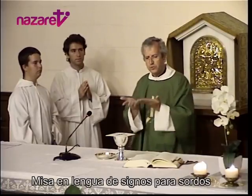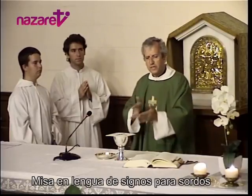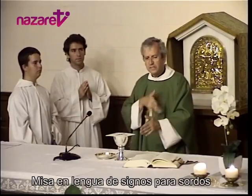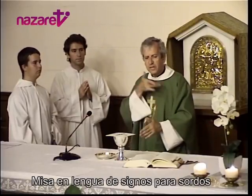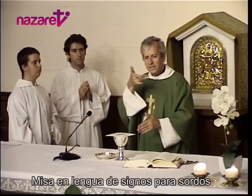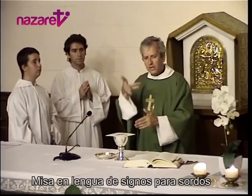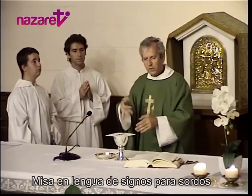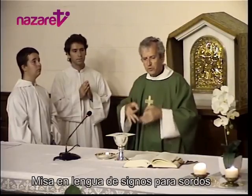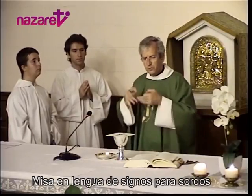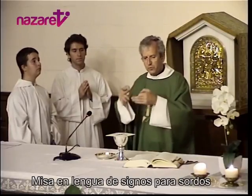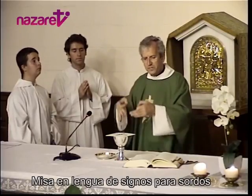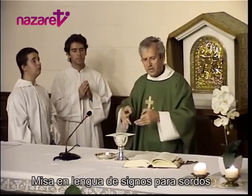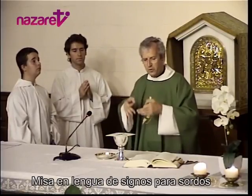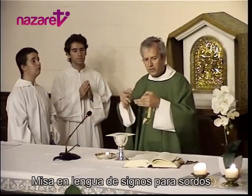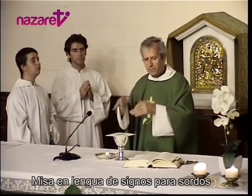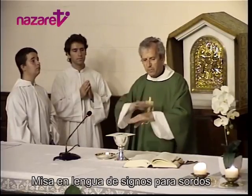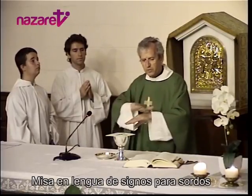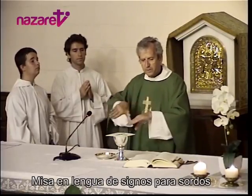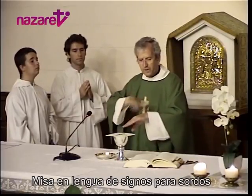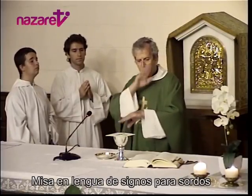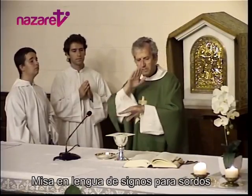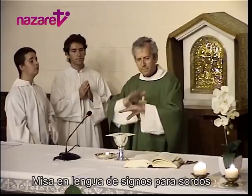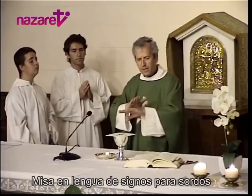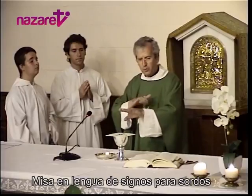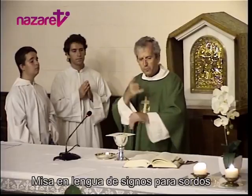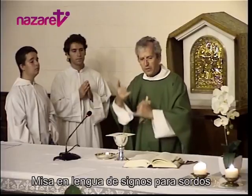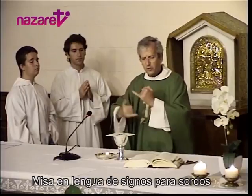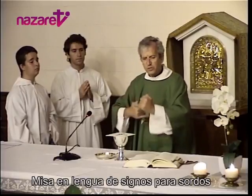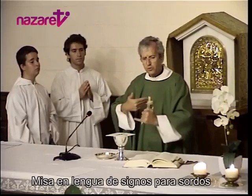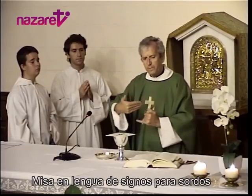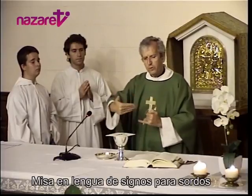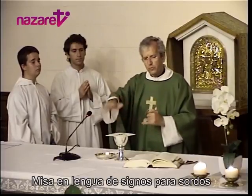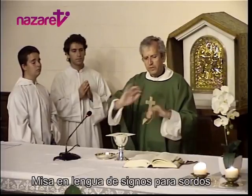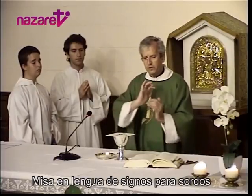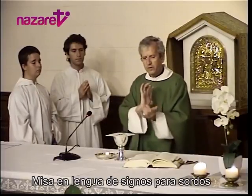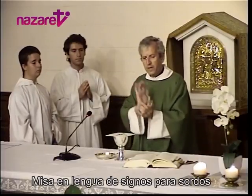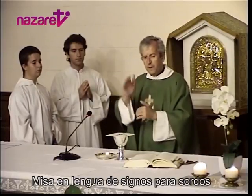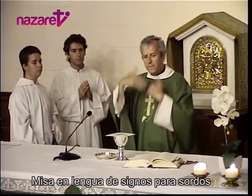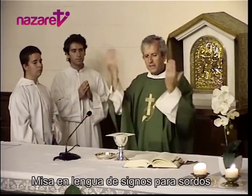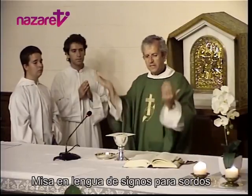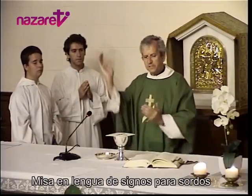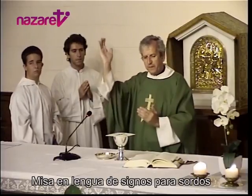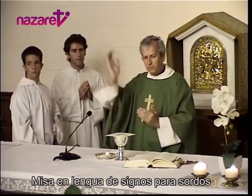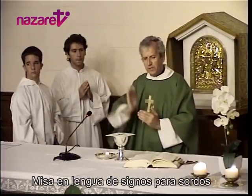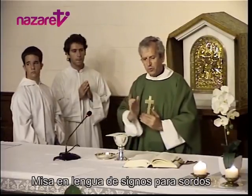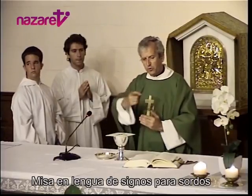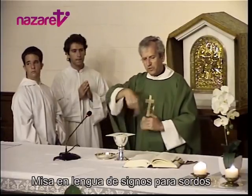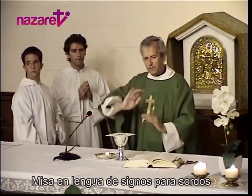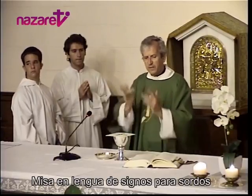días. Y ayudados por tu misericordia, vivamos siempre libres de pecado y protegidos de toda perturbación, mientras esperamos la gloriosa venida